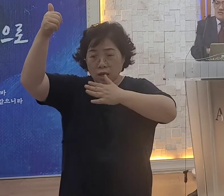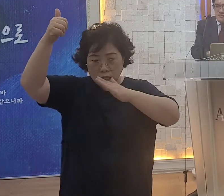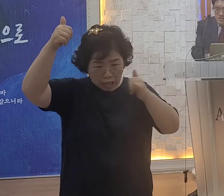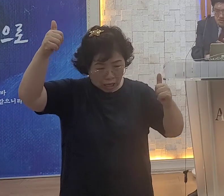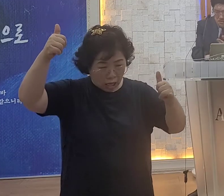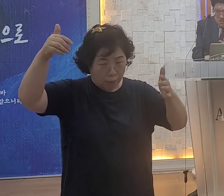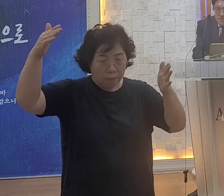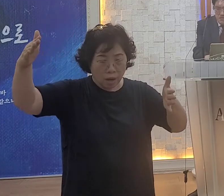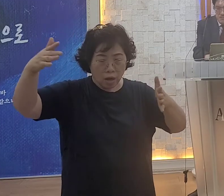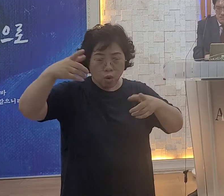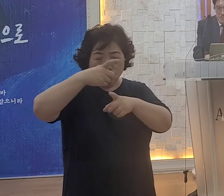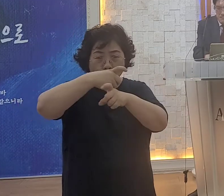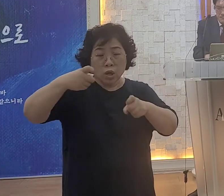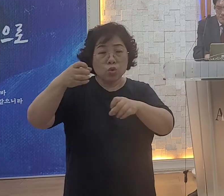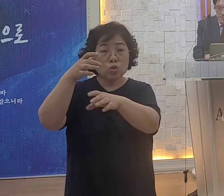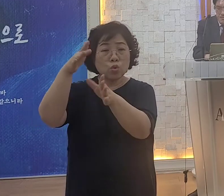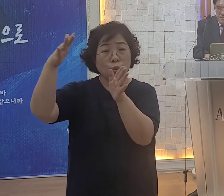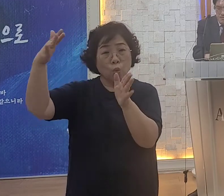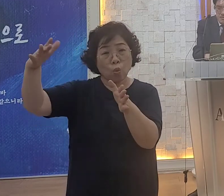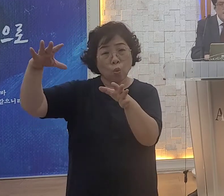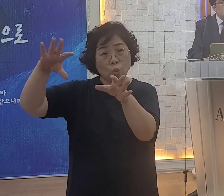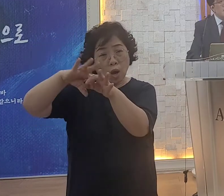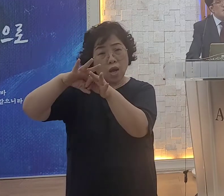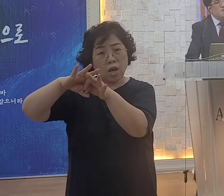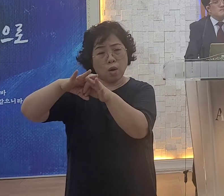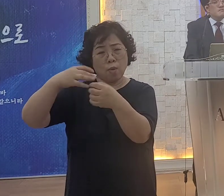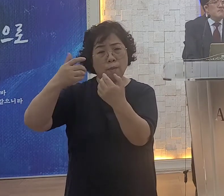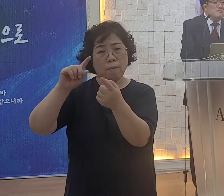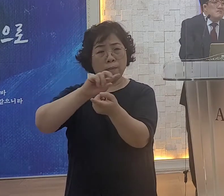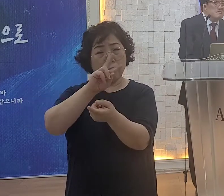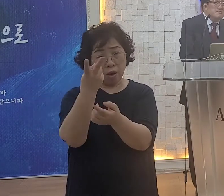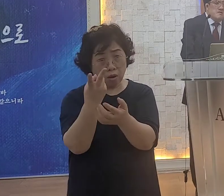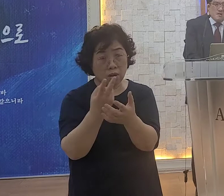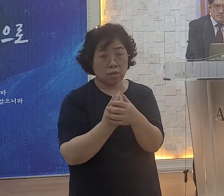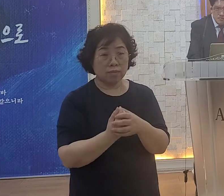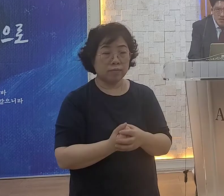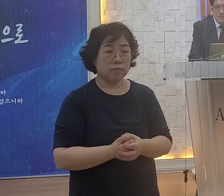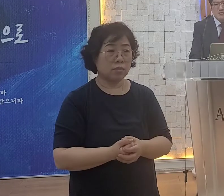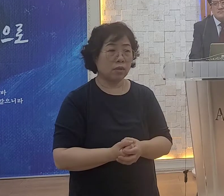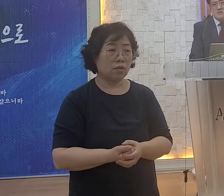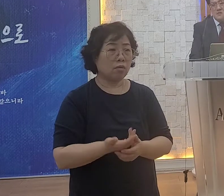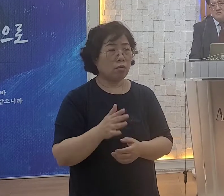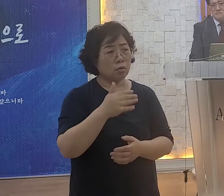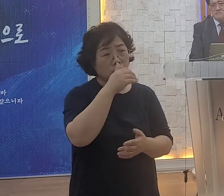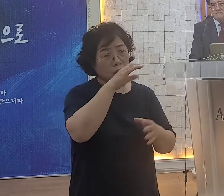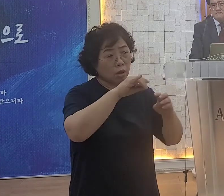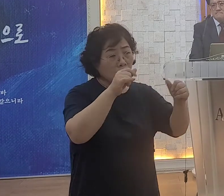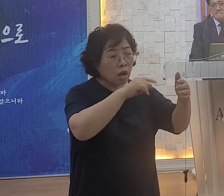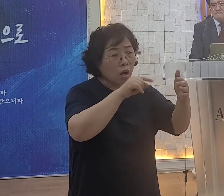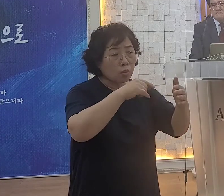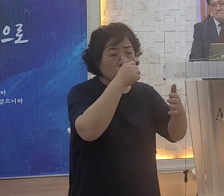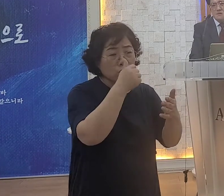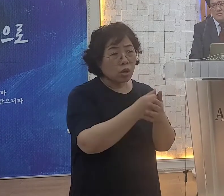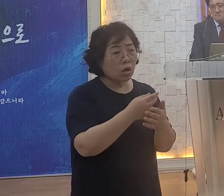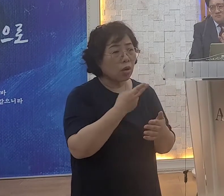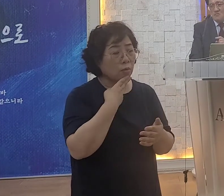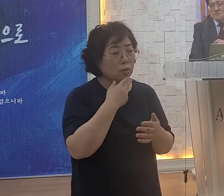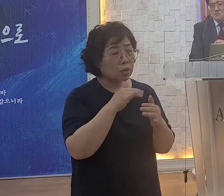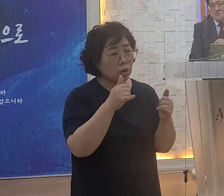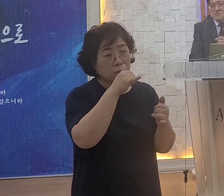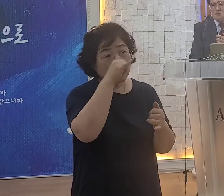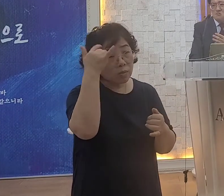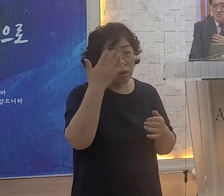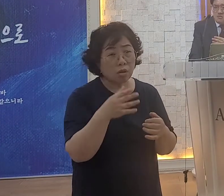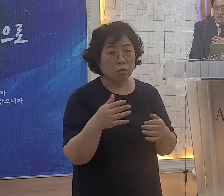이 사실을 잘 이해해야 됩니다. 여러분 이 땅에 그러면 죄가 없는 사람이 있습니까? 아무도